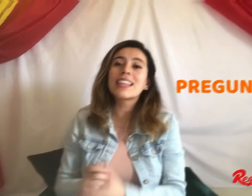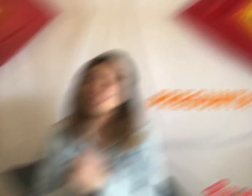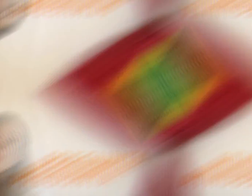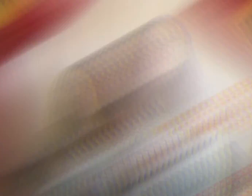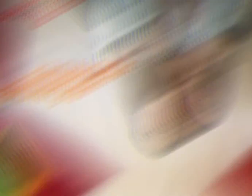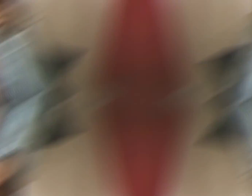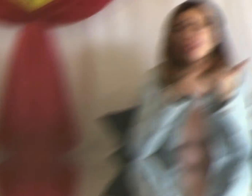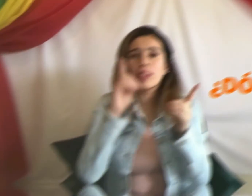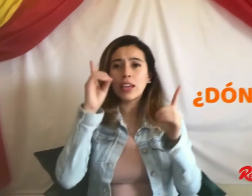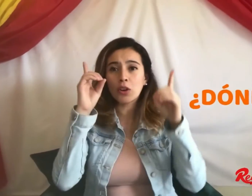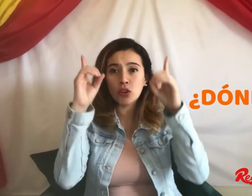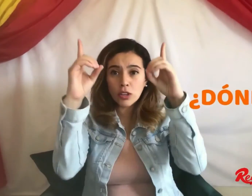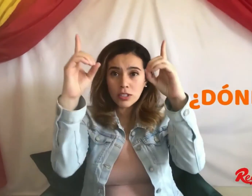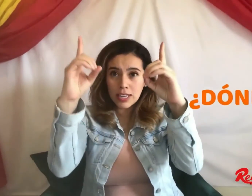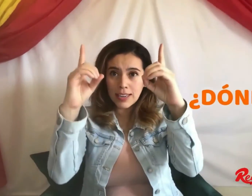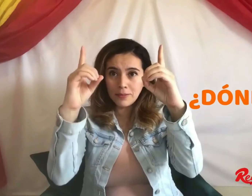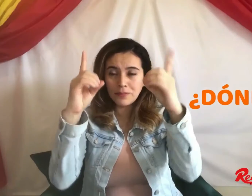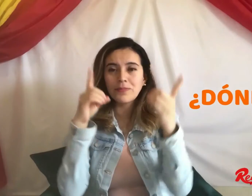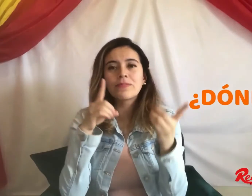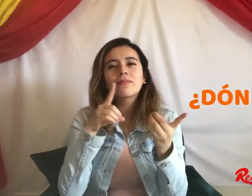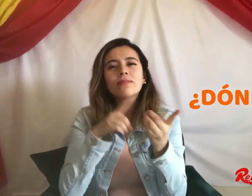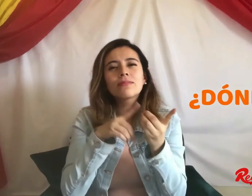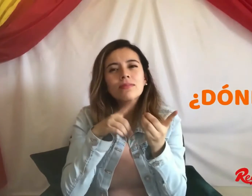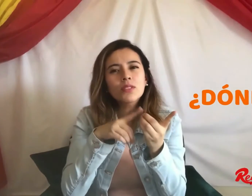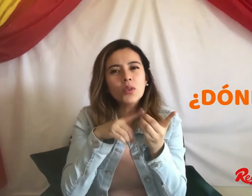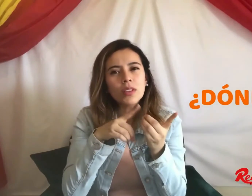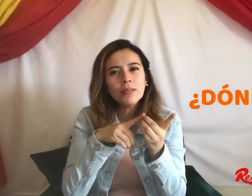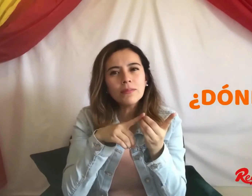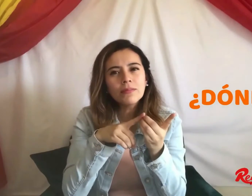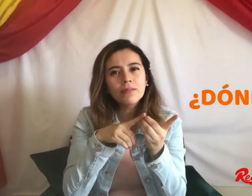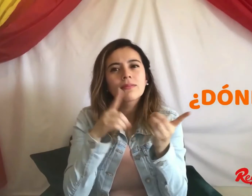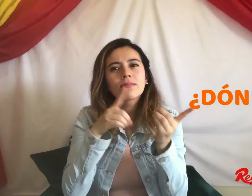después, ¿dónde? Con 2D. ¿Dónde?